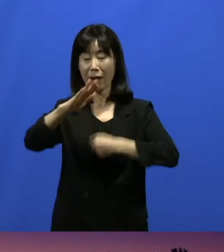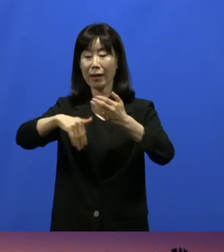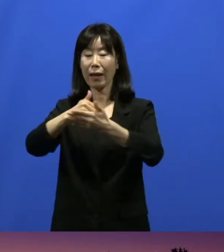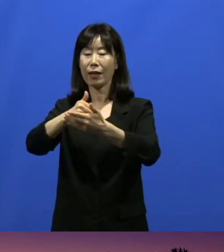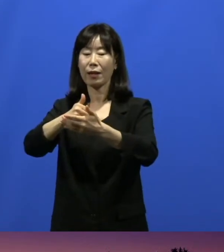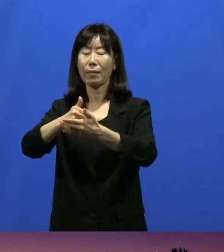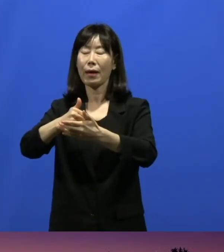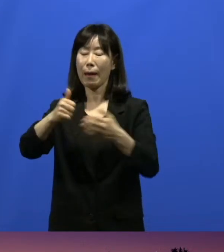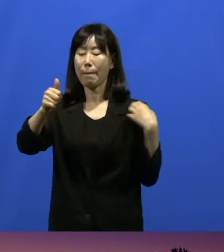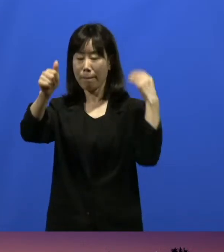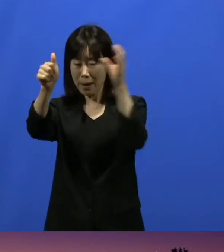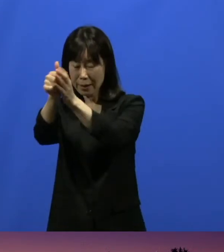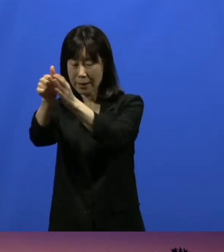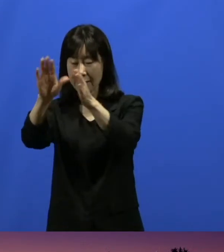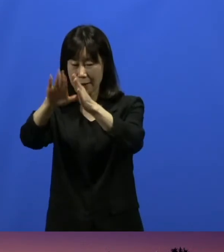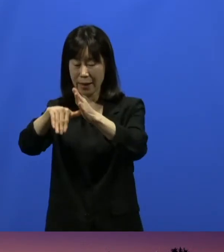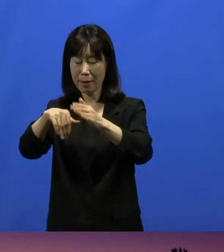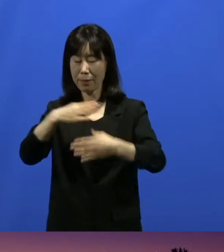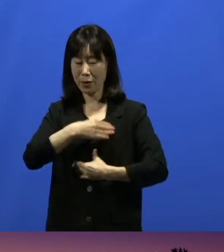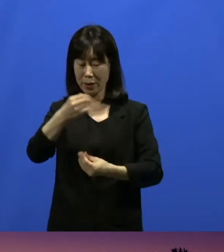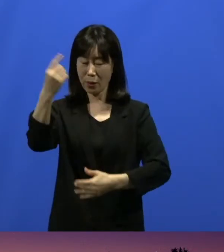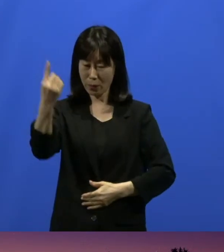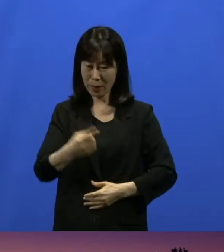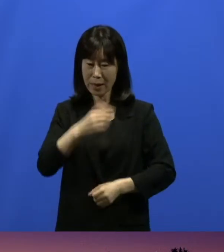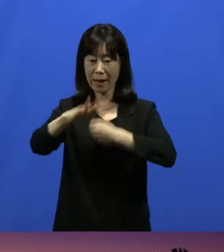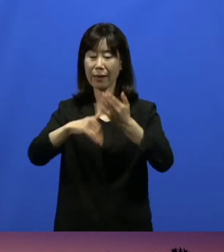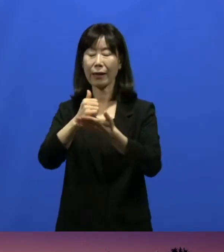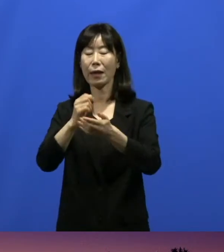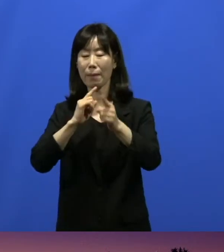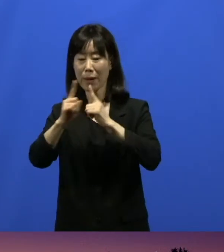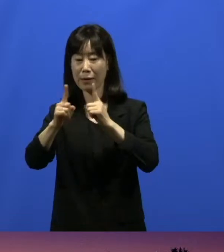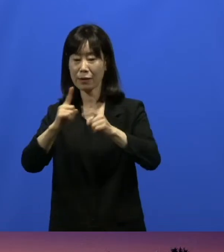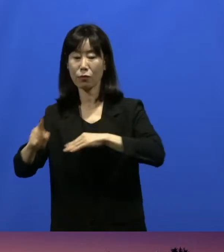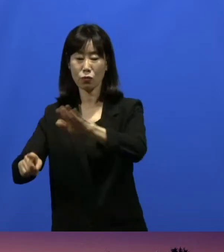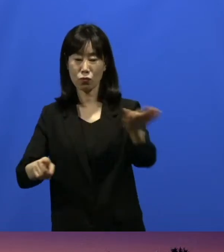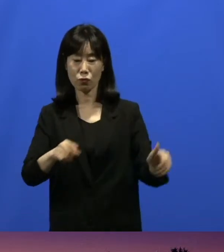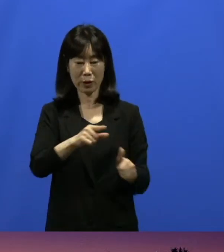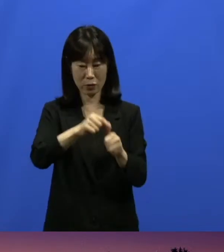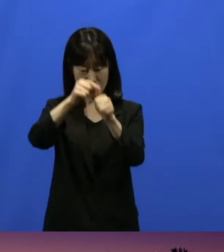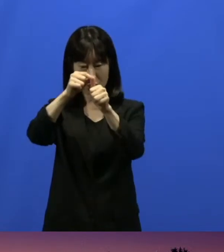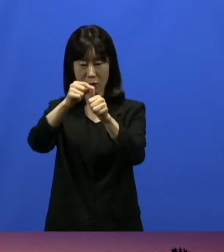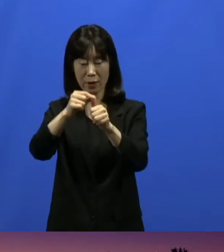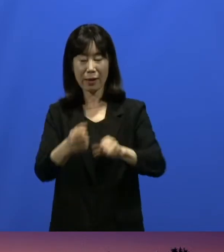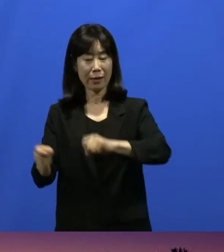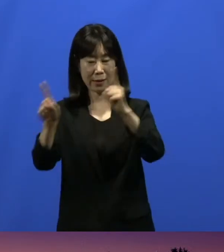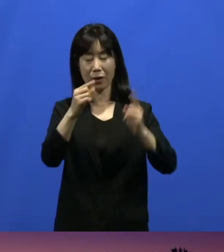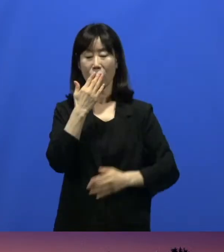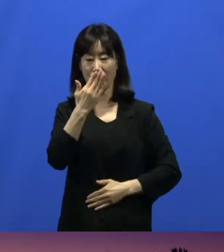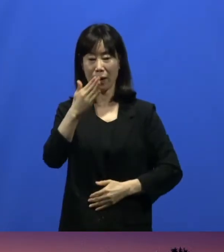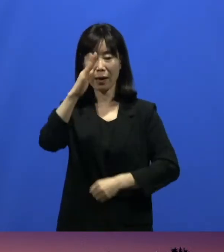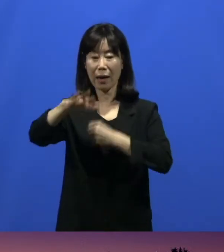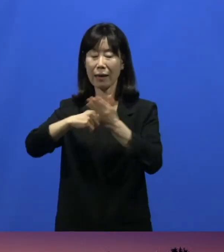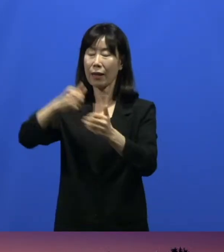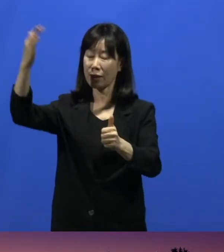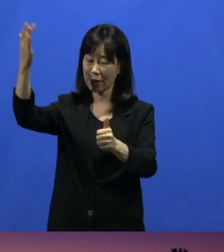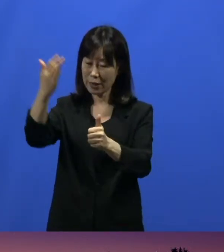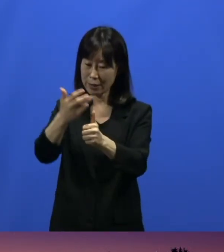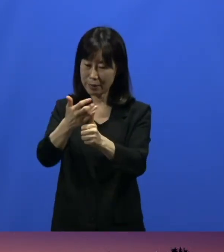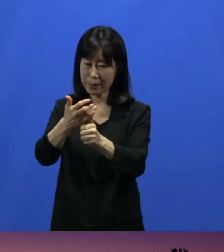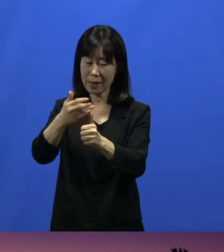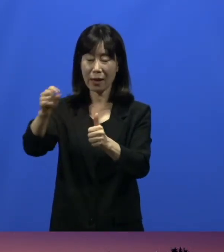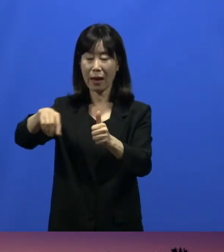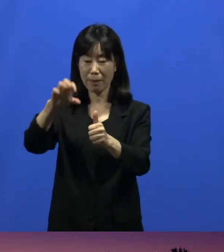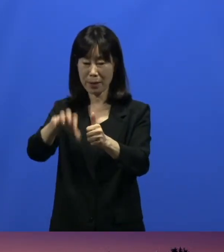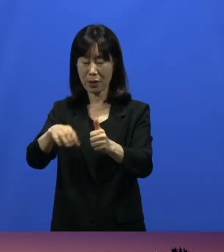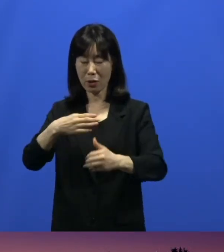모든 게 있습니다. 그분으로부터 나오는 말씀이 우리를 살립니다. 그분의 임재 앞에 나아가서 잠잠히 기다릴